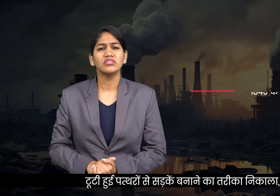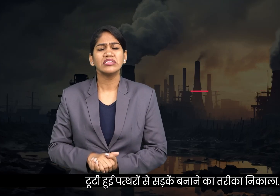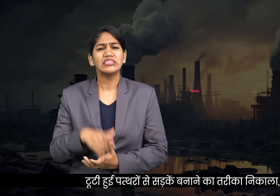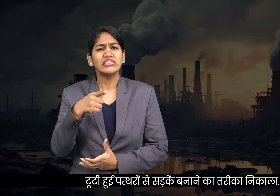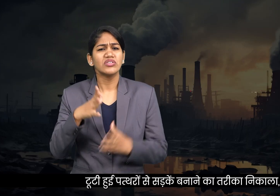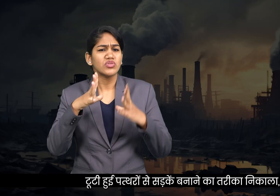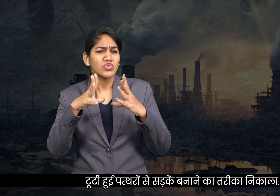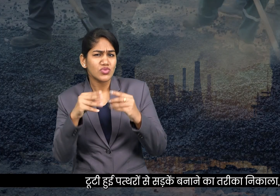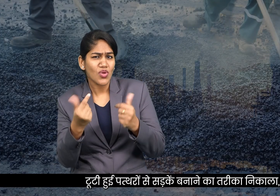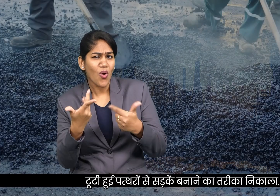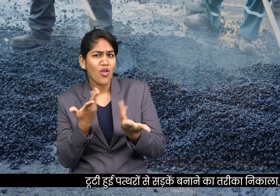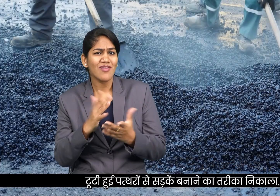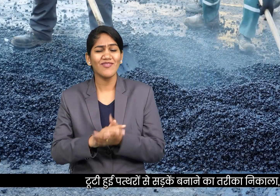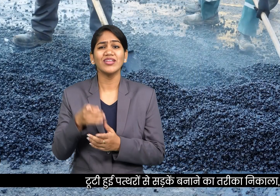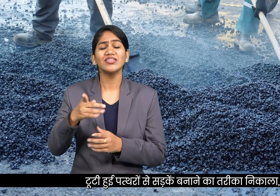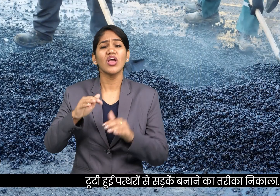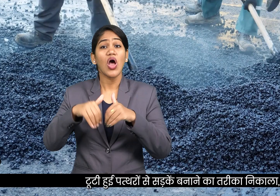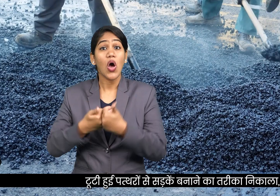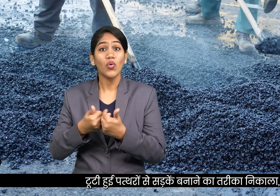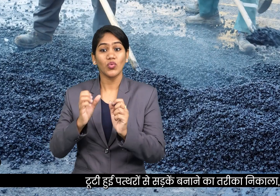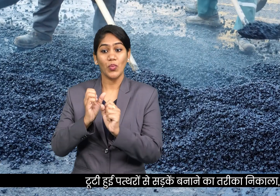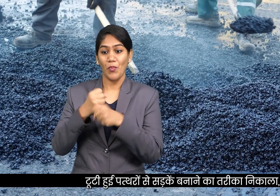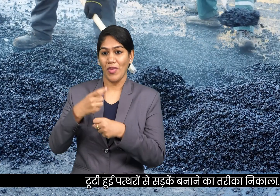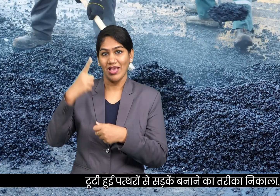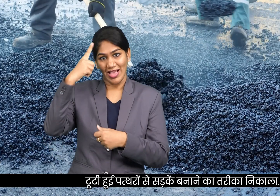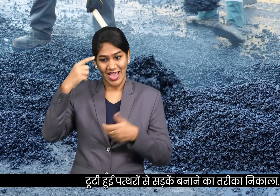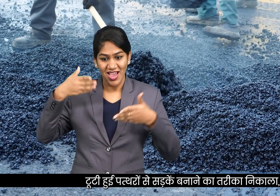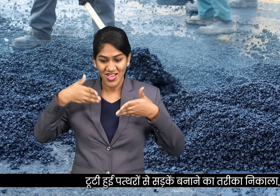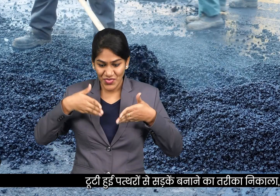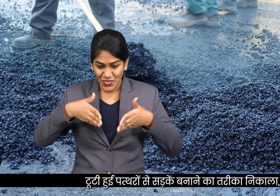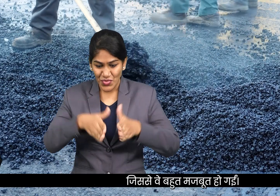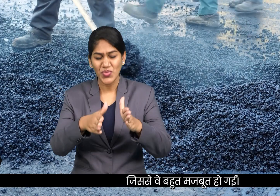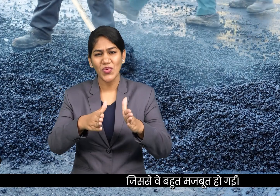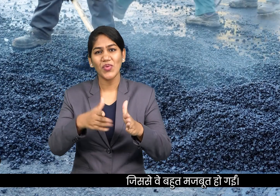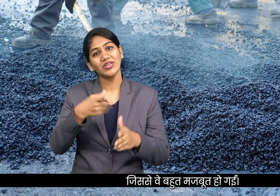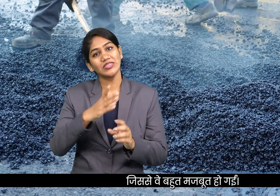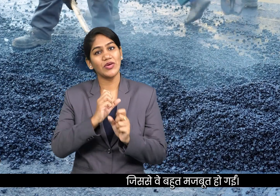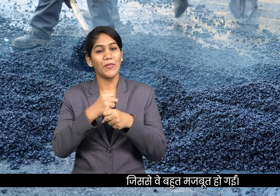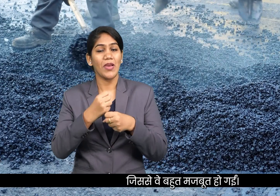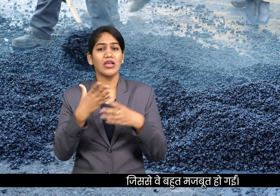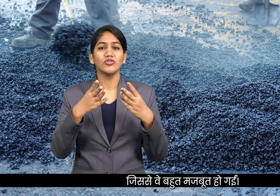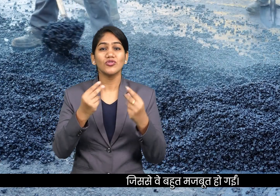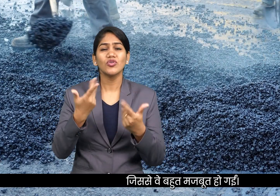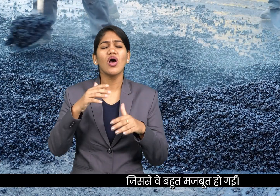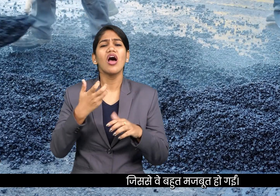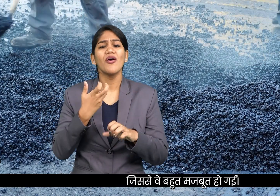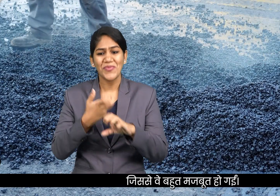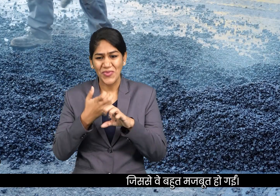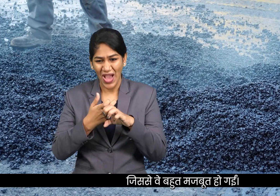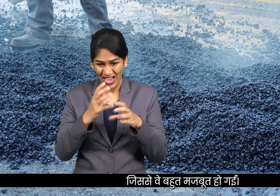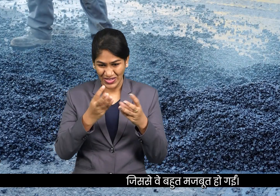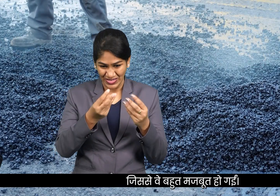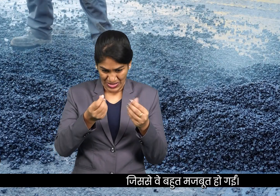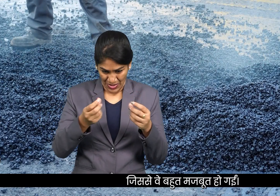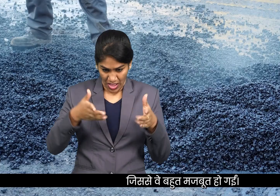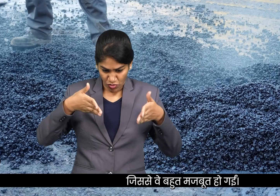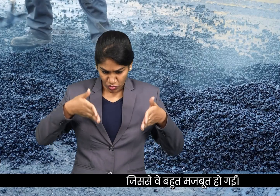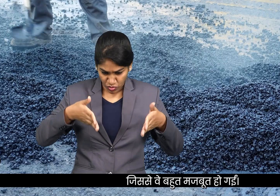टूटी हुई पत्थरों से सड़कें बनाने का तरीका निकाला, जिससे वे बहुत मजबूत हो